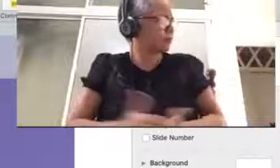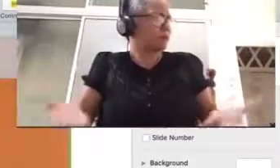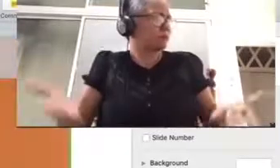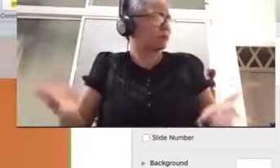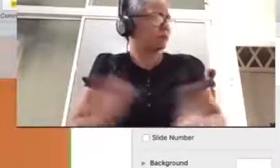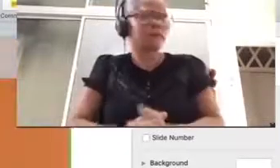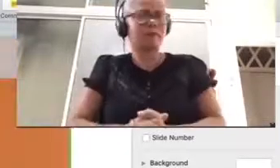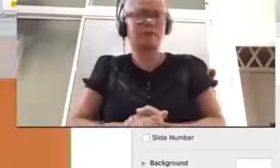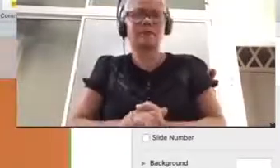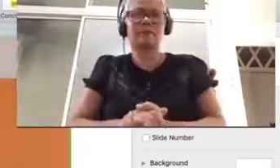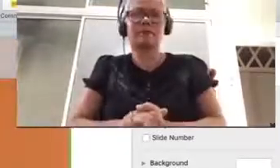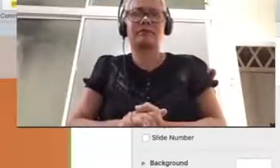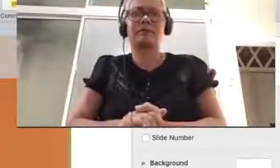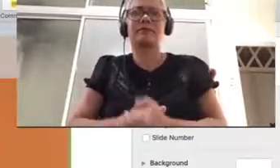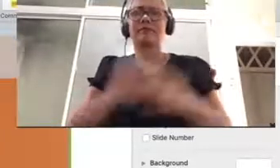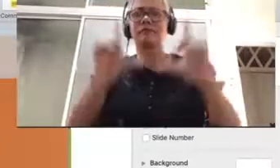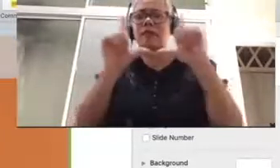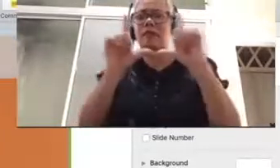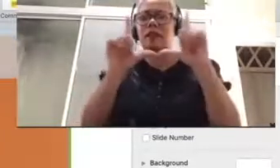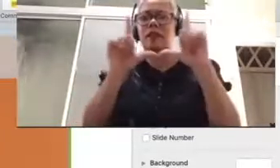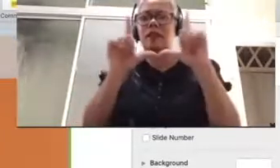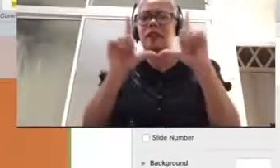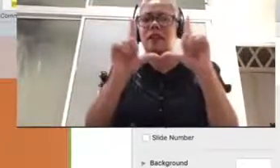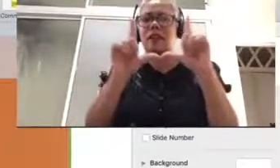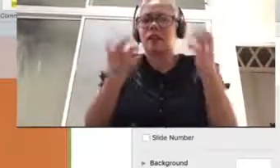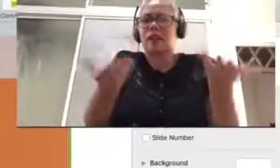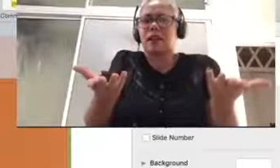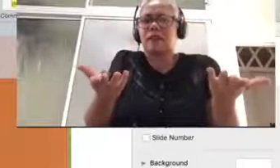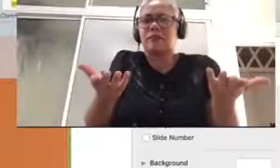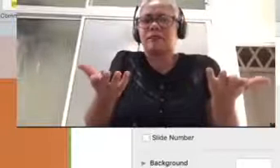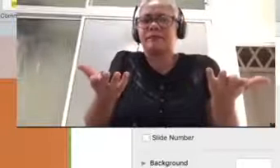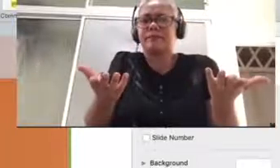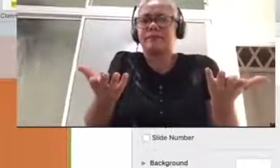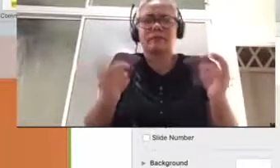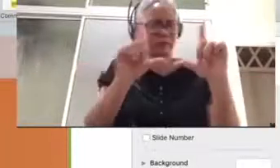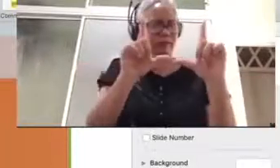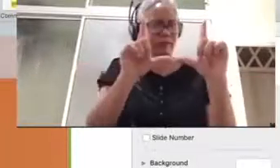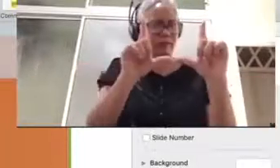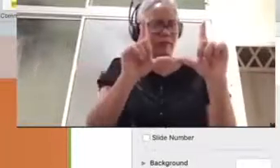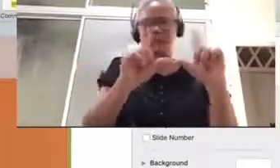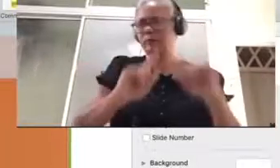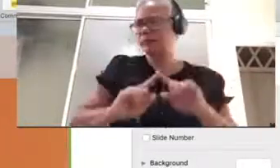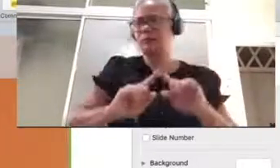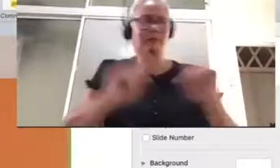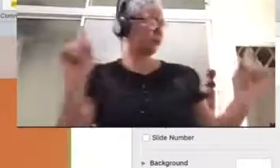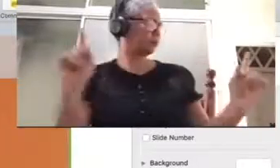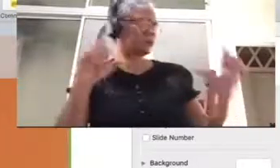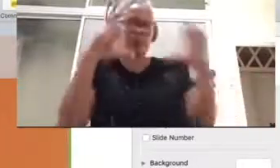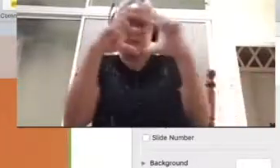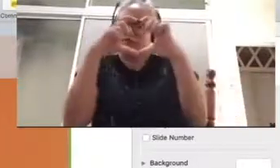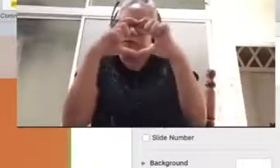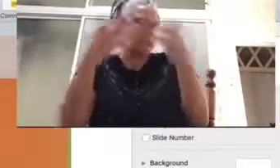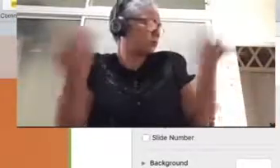Ponlo. ¿Qué podemos hacer? Cuadrito es diferente, nunca será redondo.